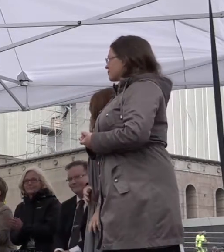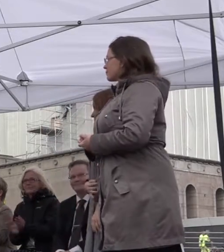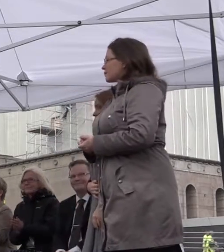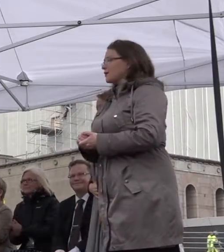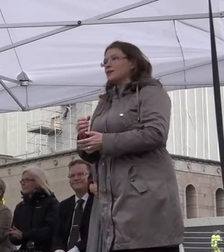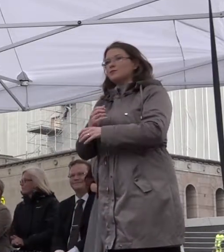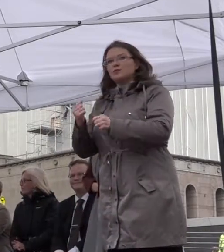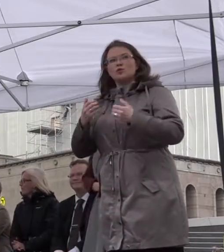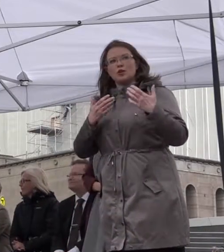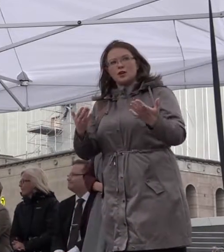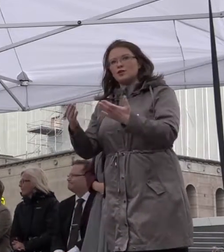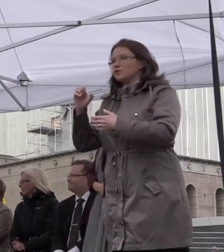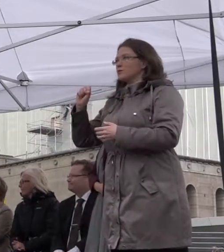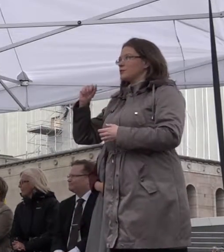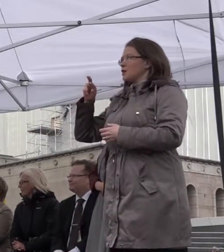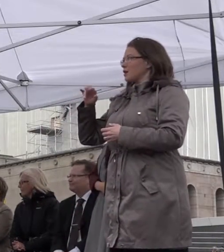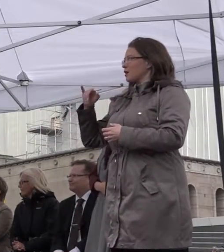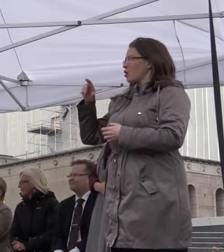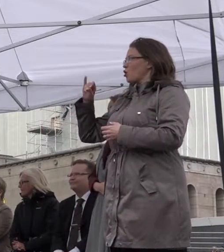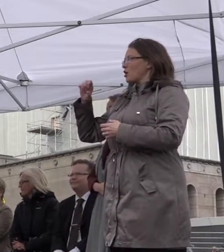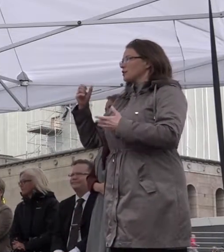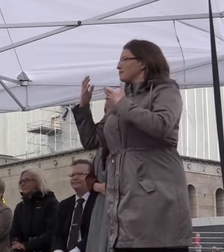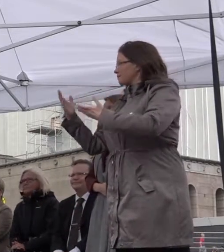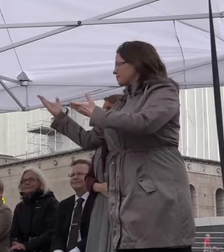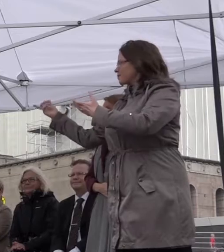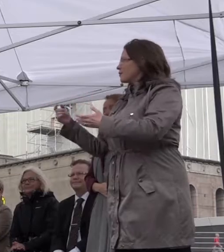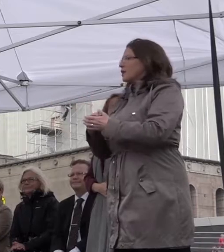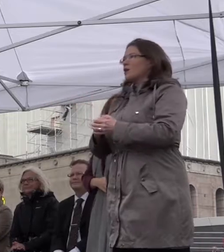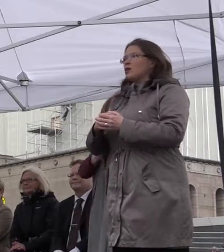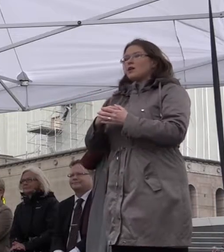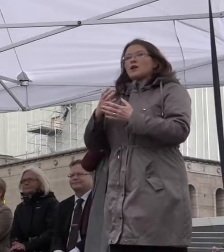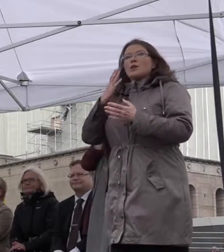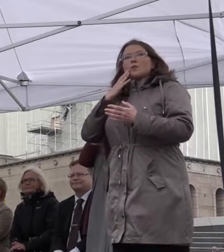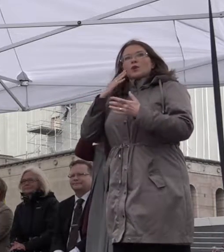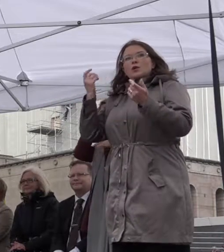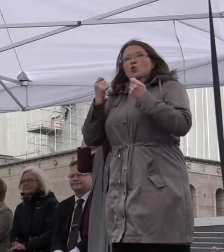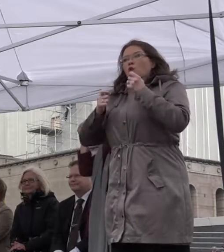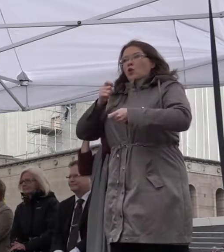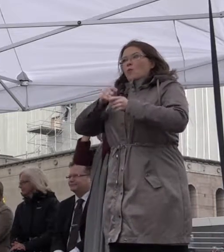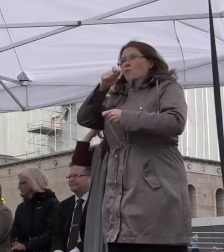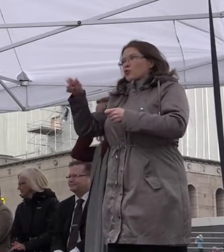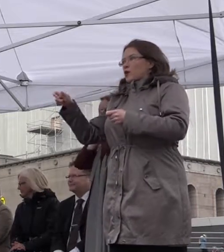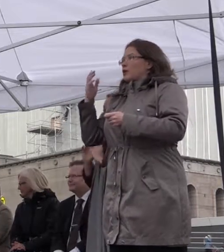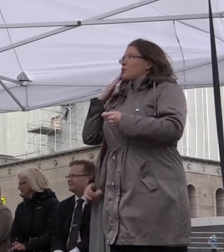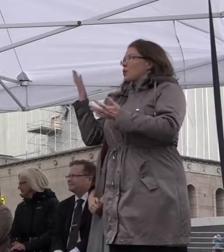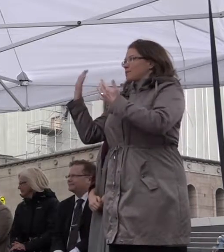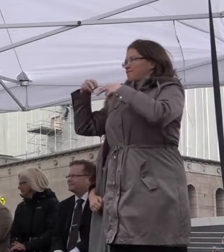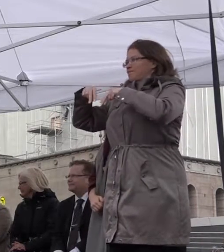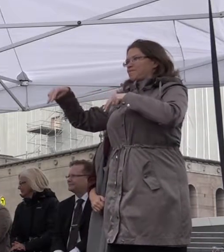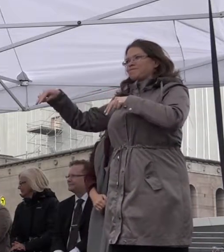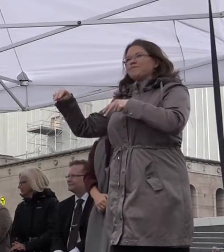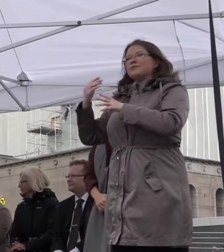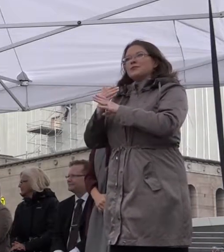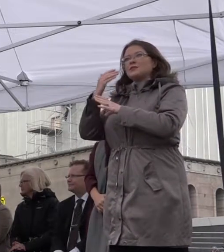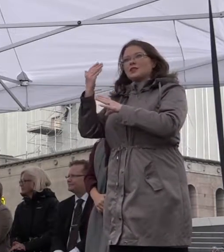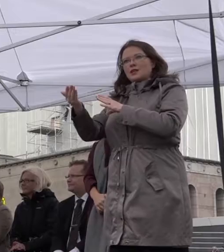Suuri kiitos, Sari Loijas. Nyt kutsun tänne lavalle meidän juhlarummuttajat. Sen jälkeen